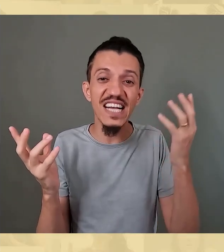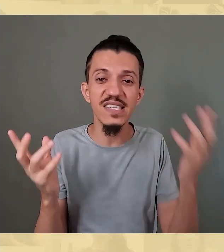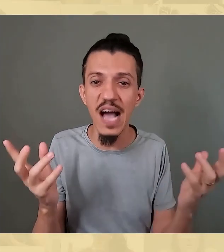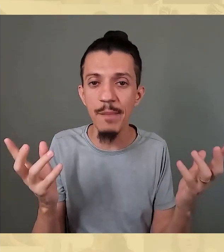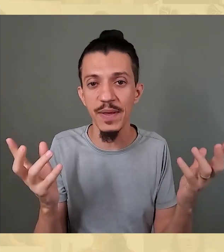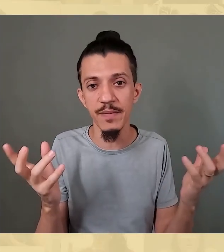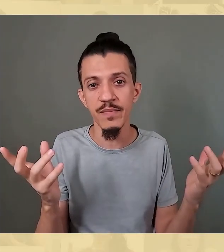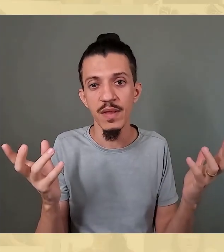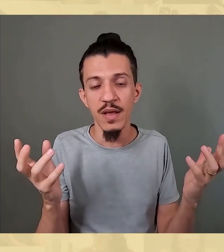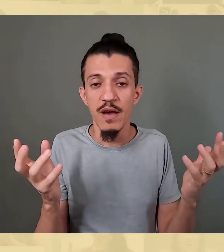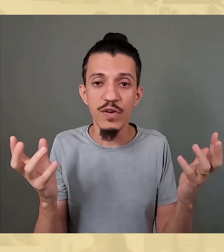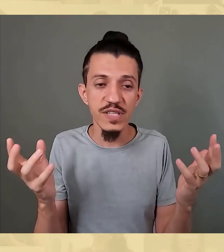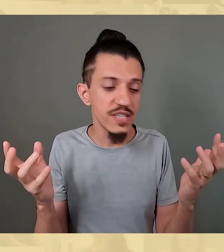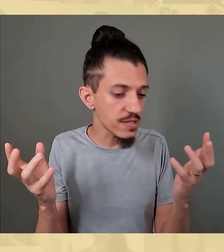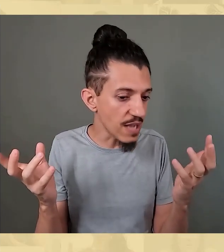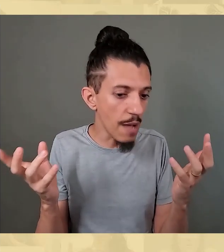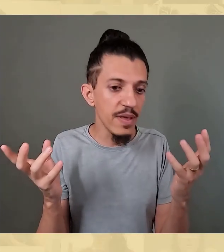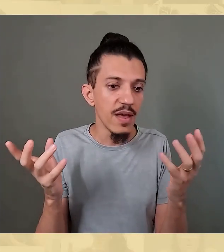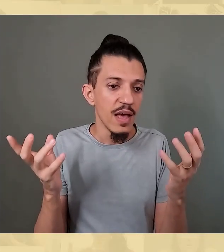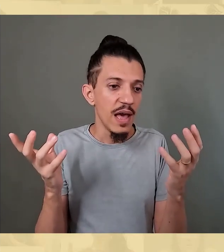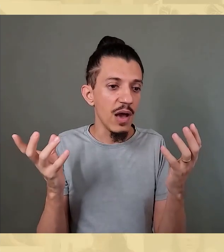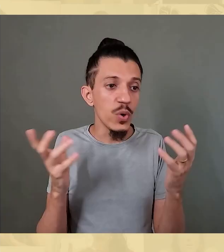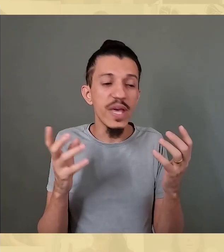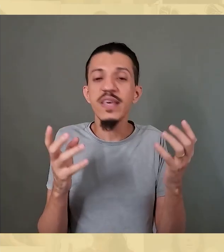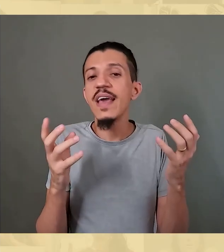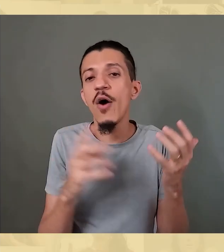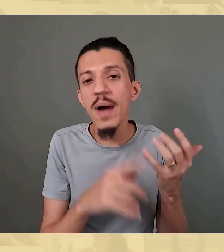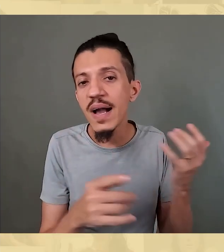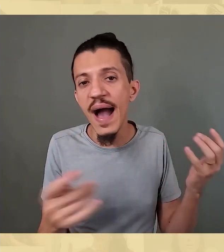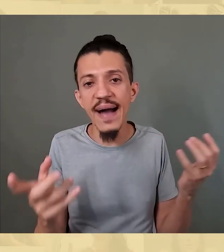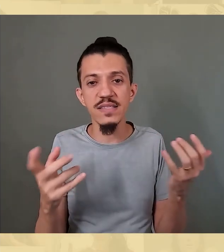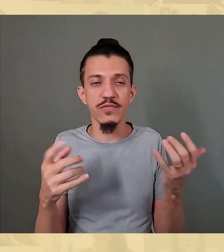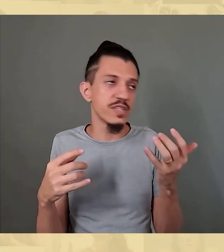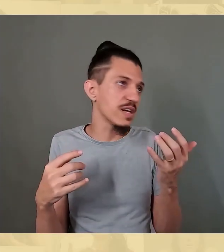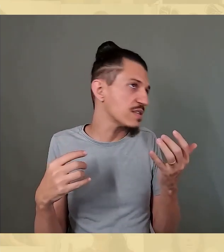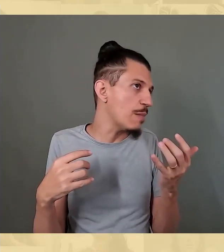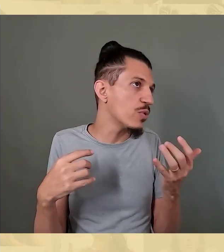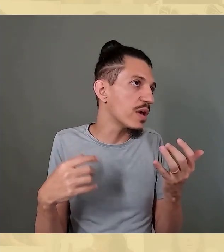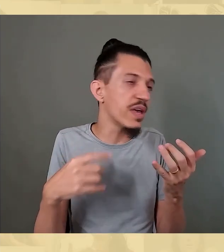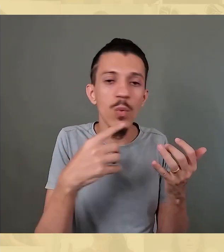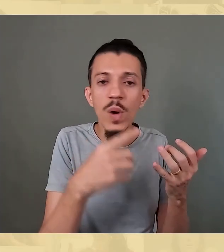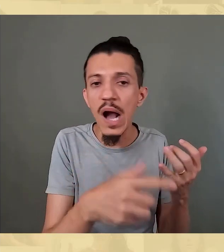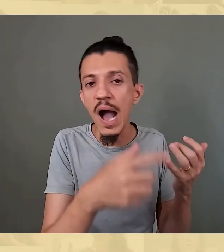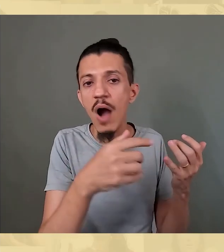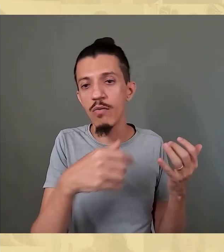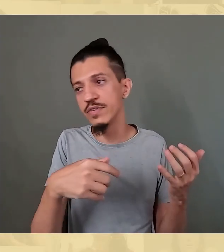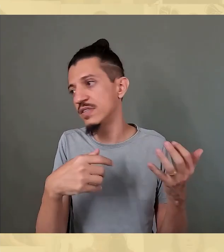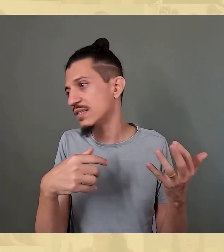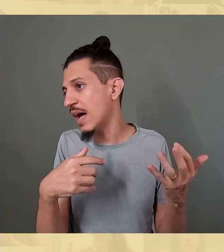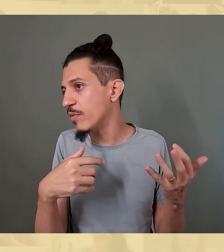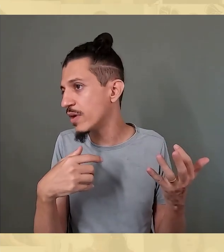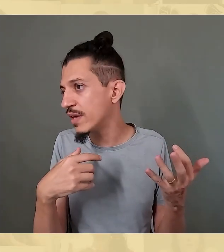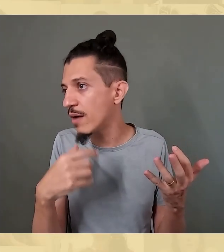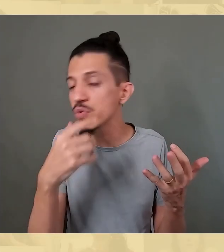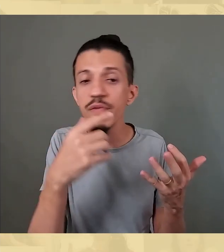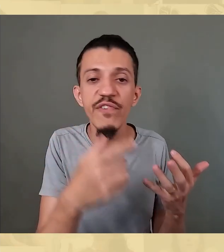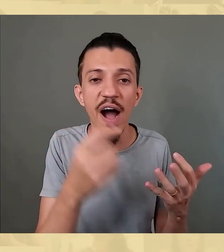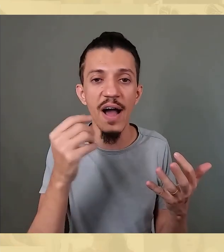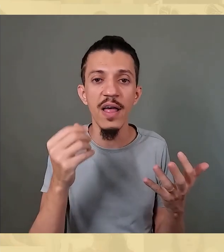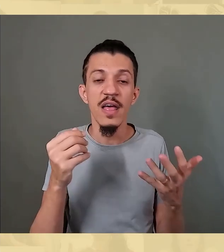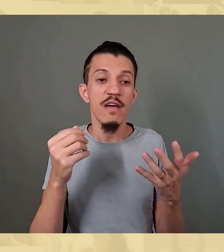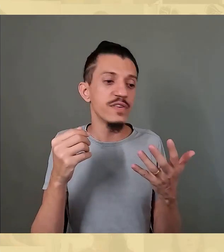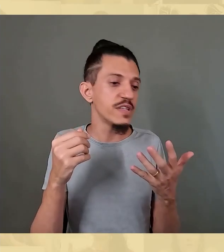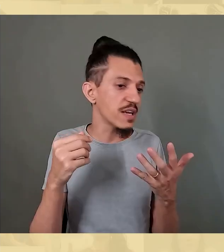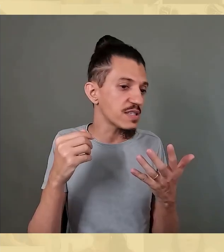já sabe. Você já sabe o que é uma casa, você já sabe o que é um carro, você já sabe o que é um